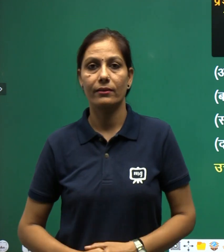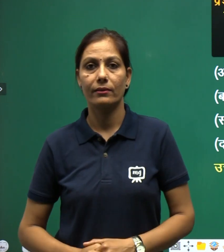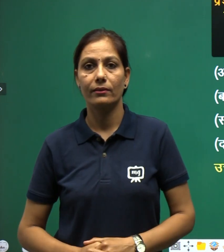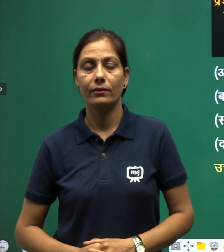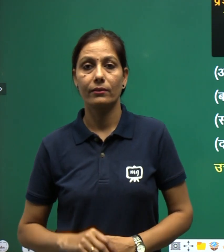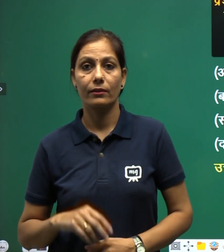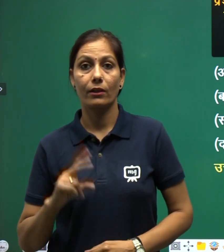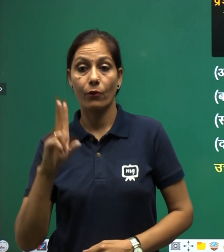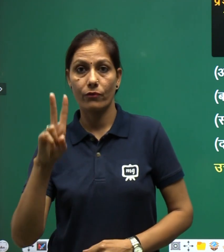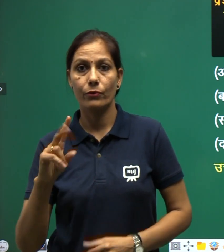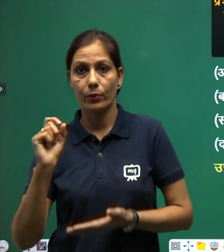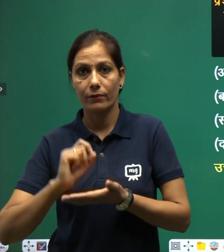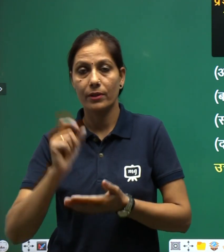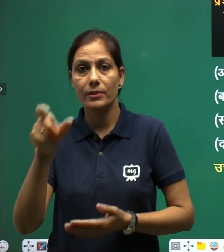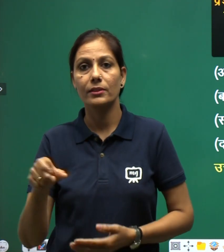विष्णु खरे का है?